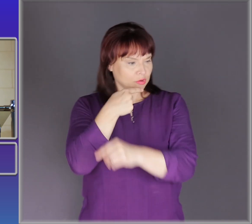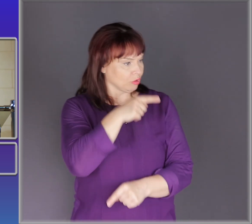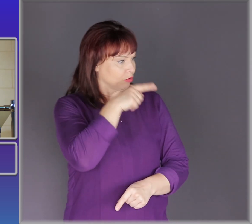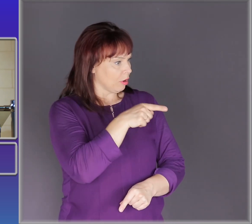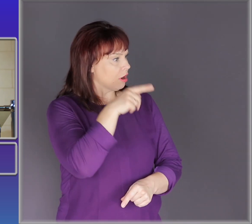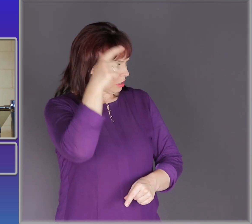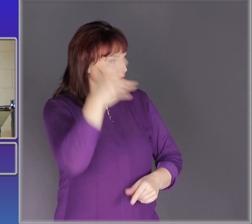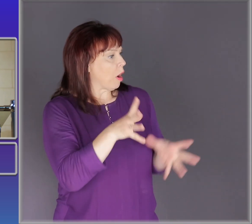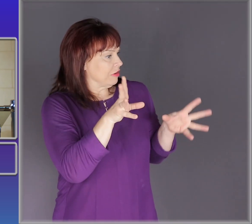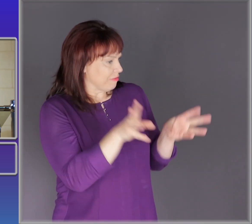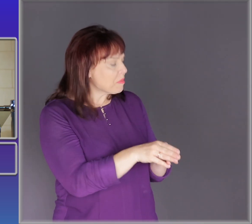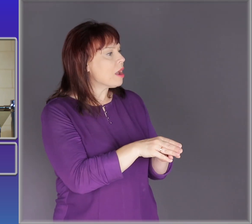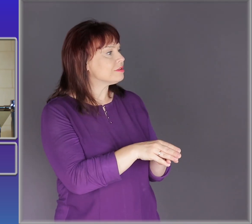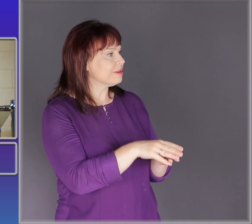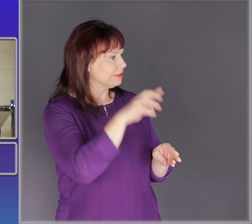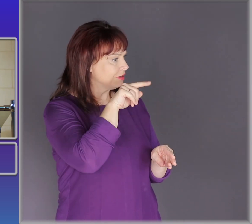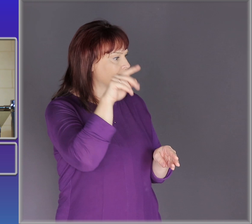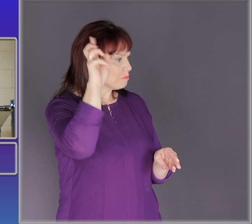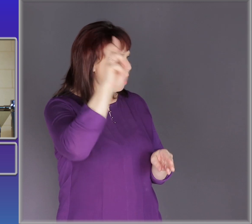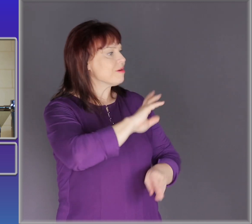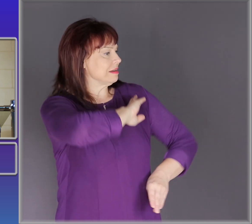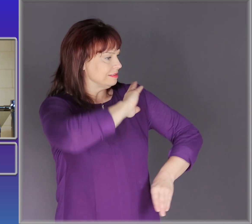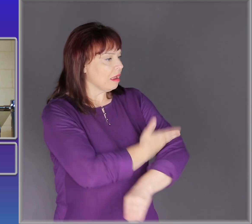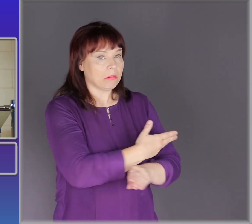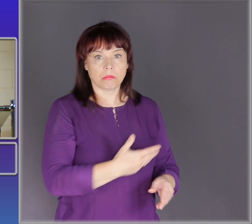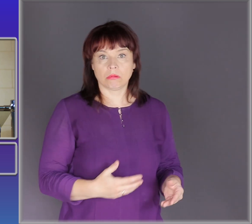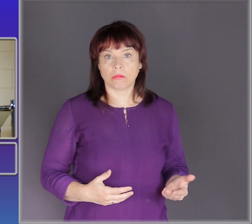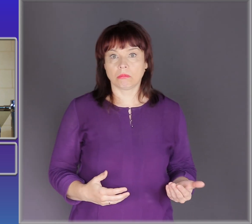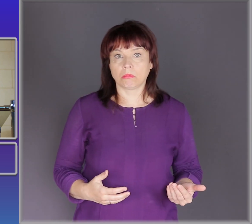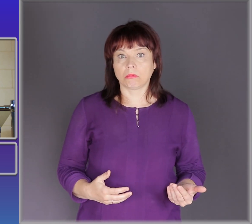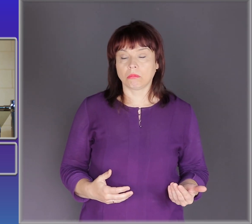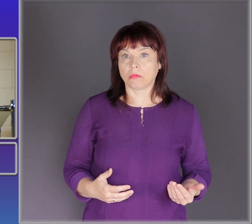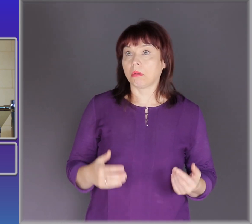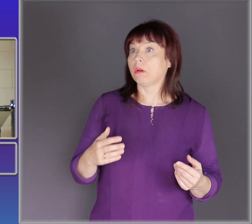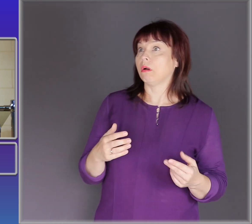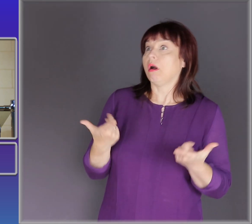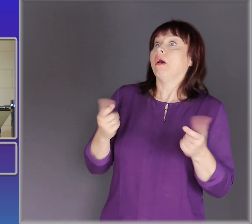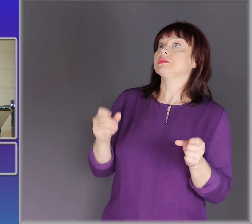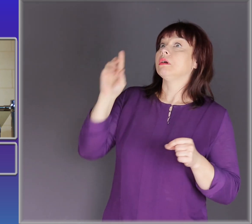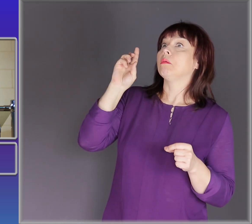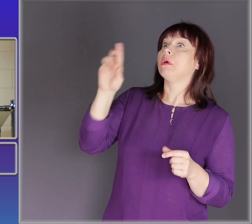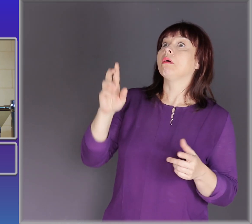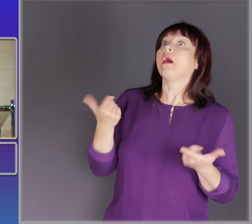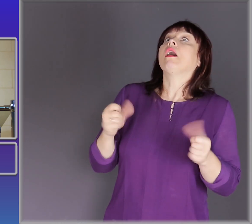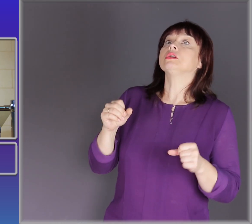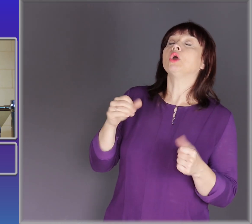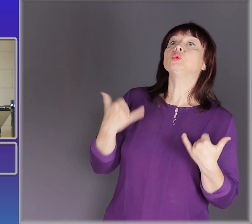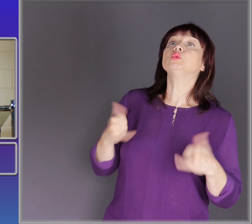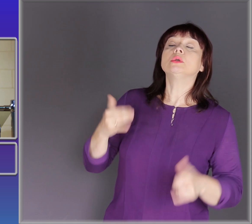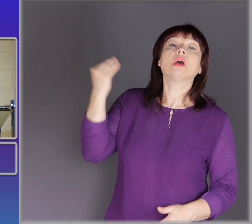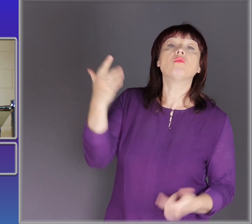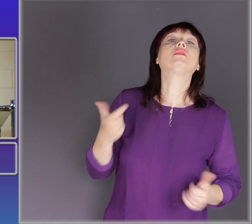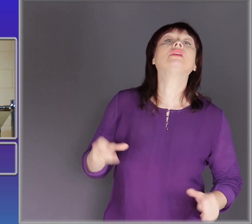с тобой муж сильны реакция гида он очень просто о gta где где чудеса